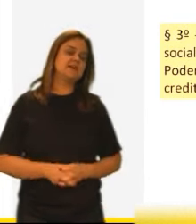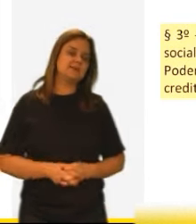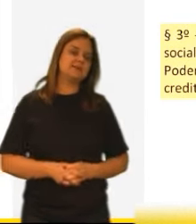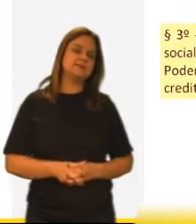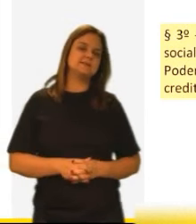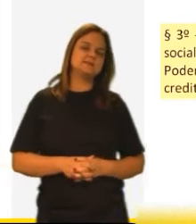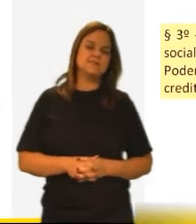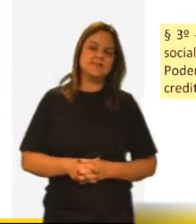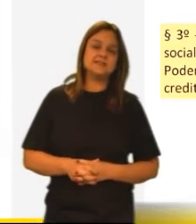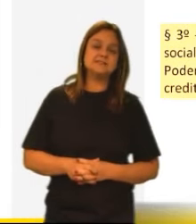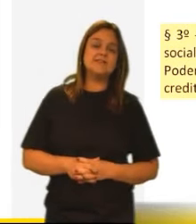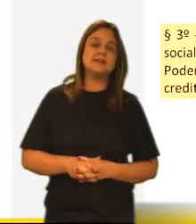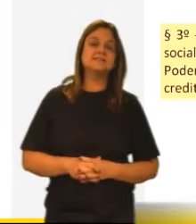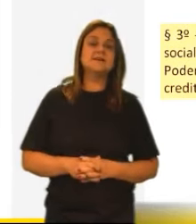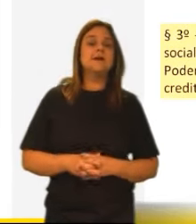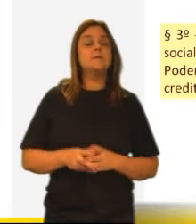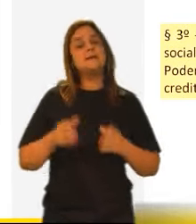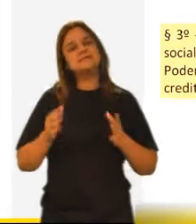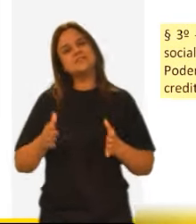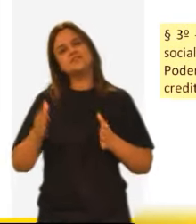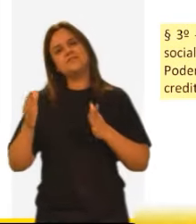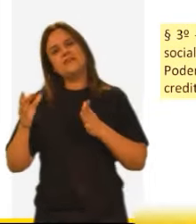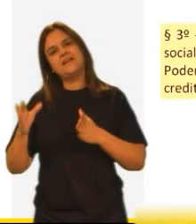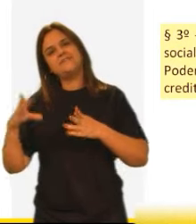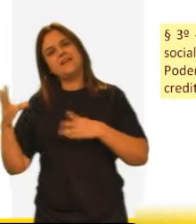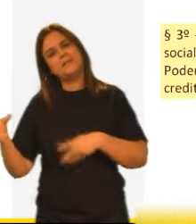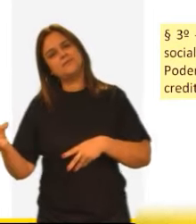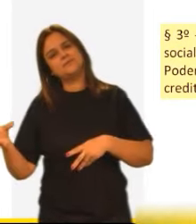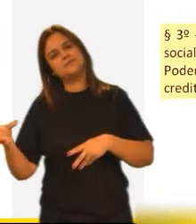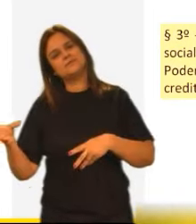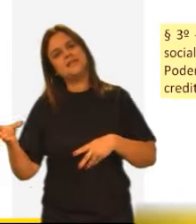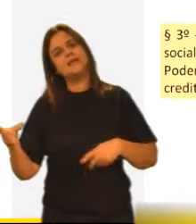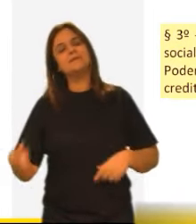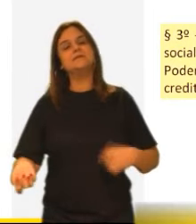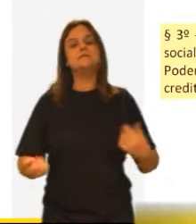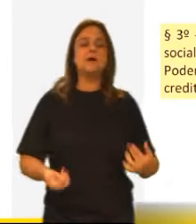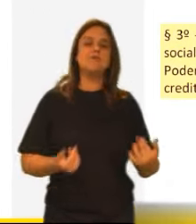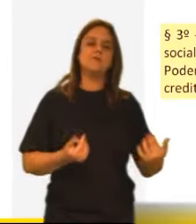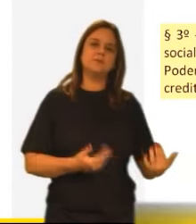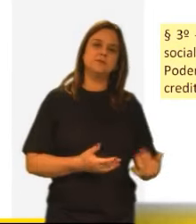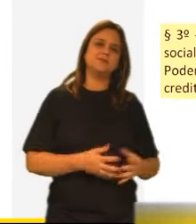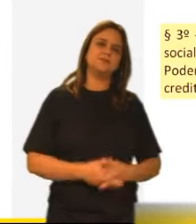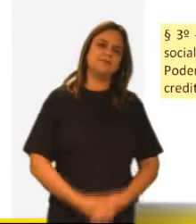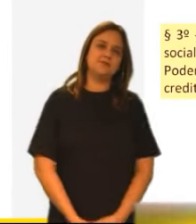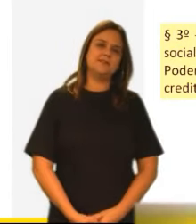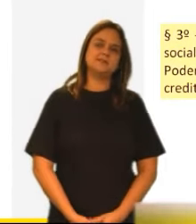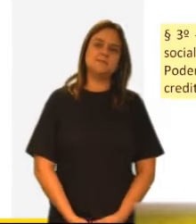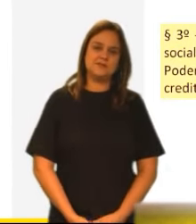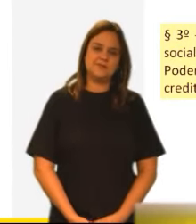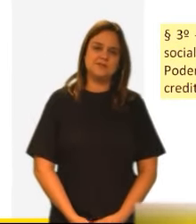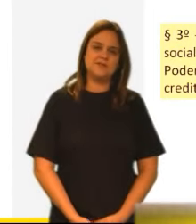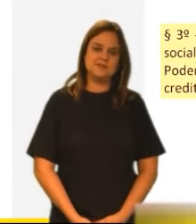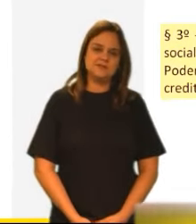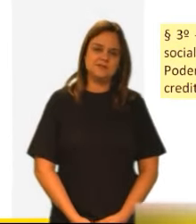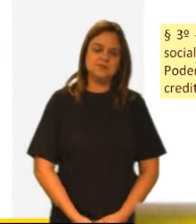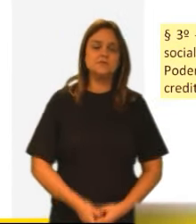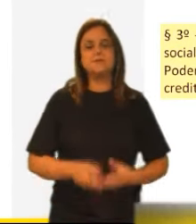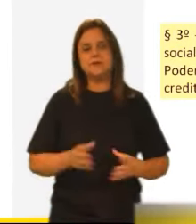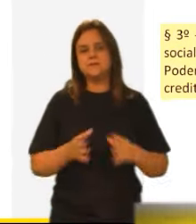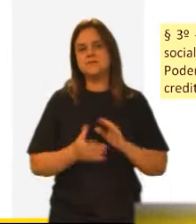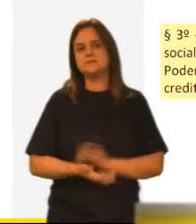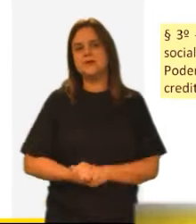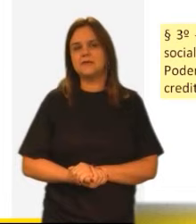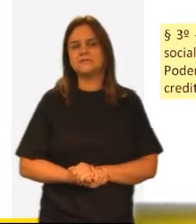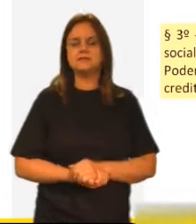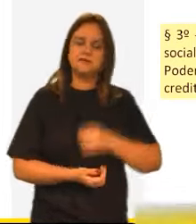upgrade nas atividades internas. Mas as que estiverem em débito com o sistema não vão poder usufruir desse benefício creditício.